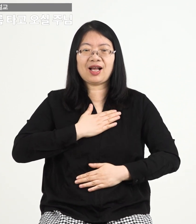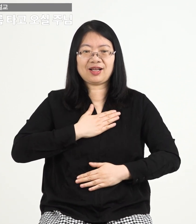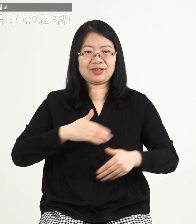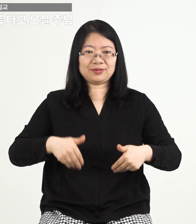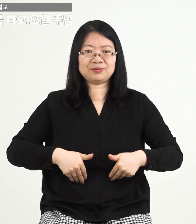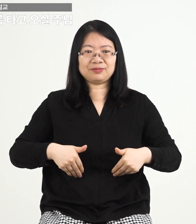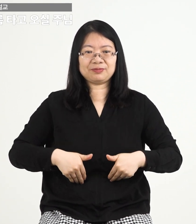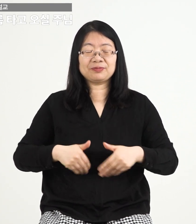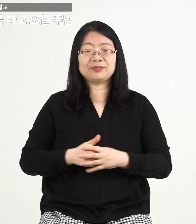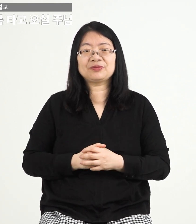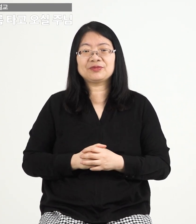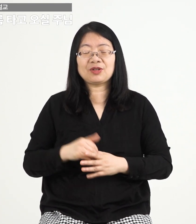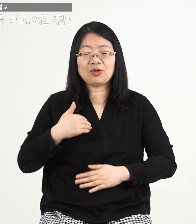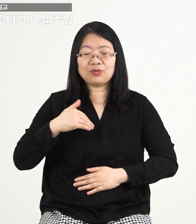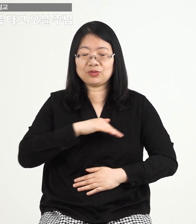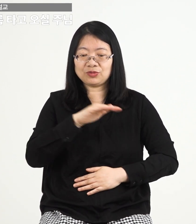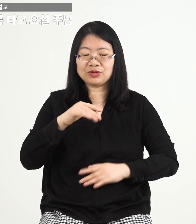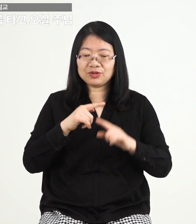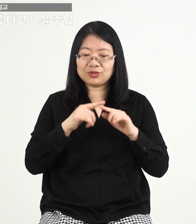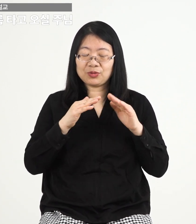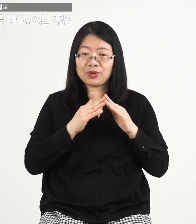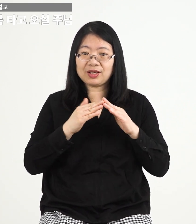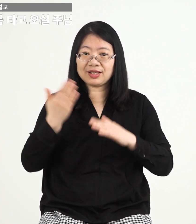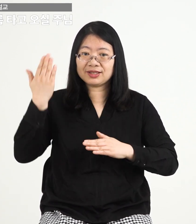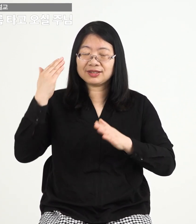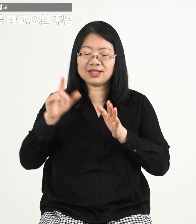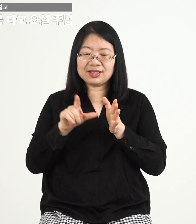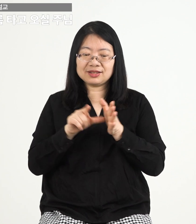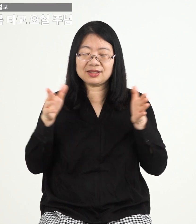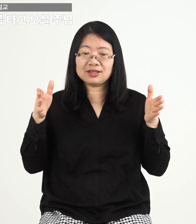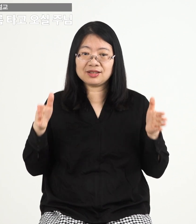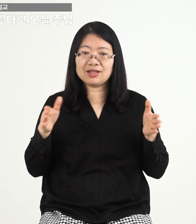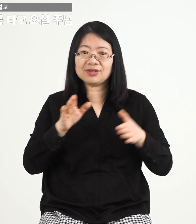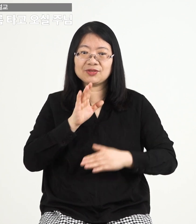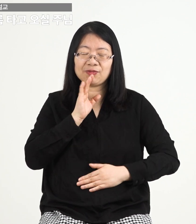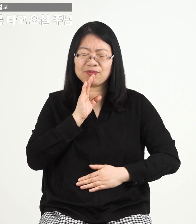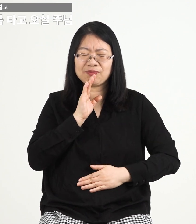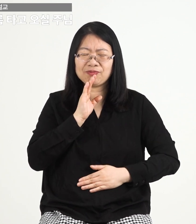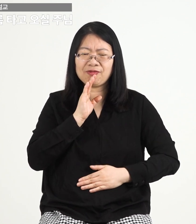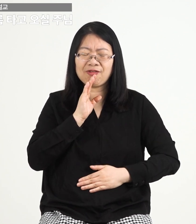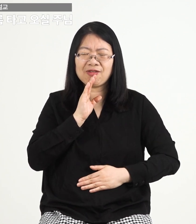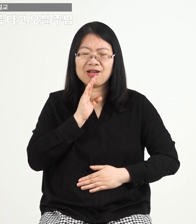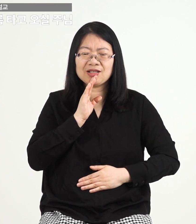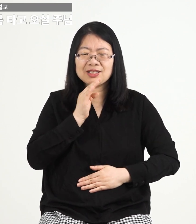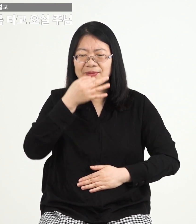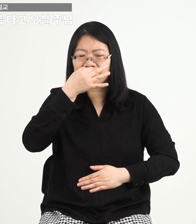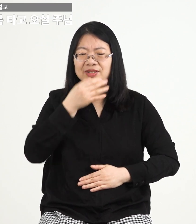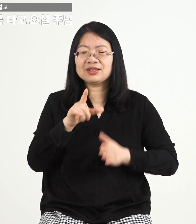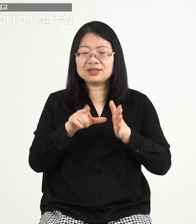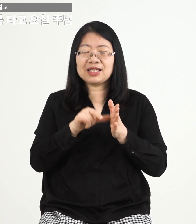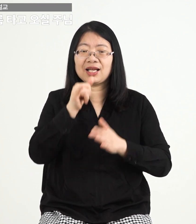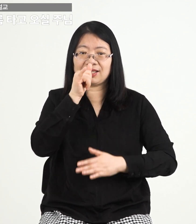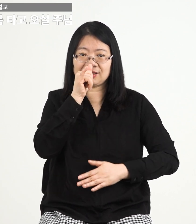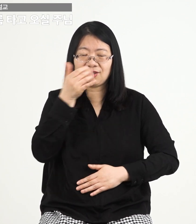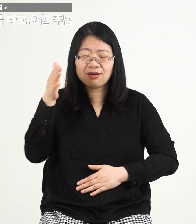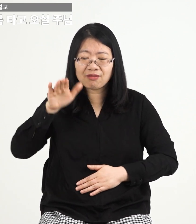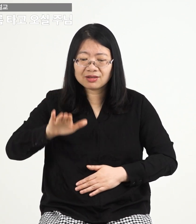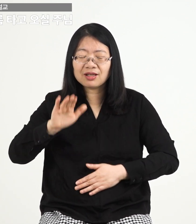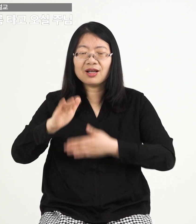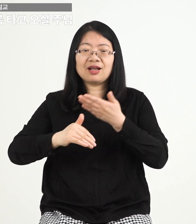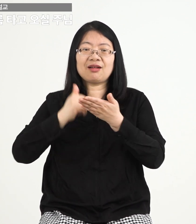영역들입니다. 우리 교회도 지난 세월 동안 참 아팠던 시간도 있었지만